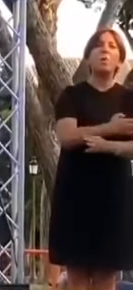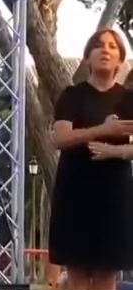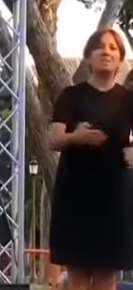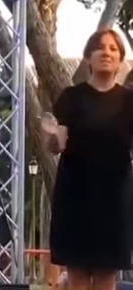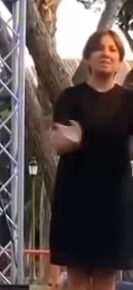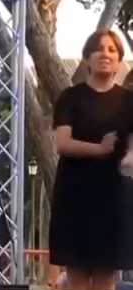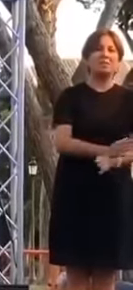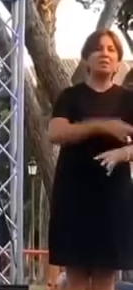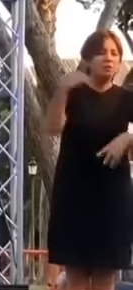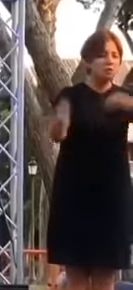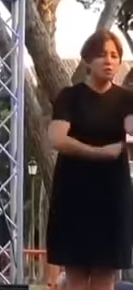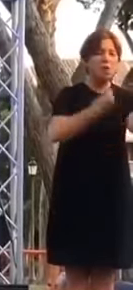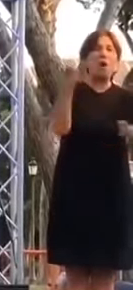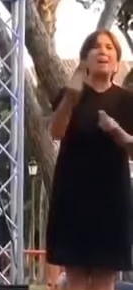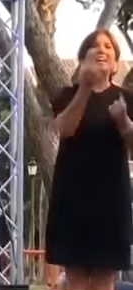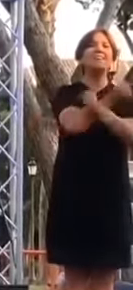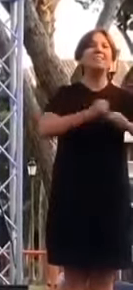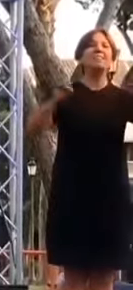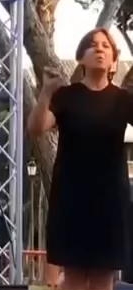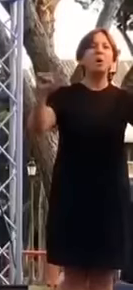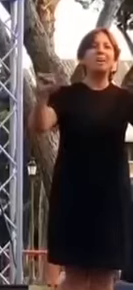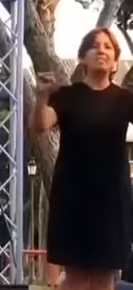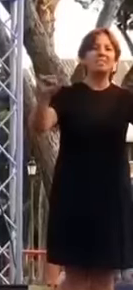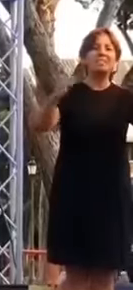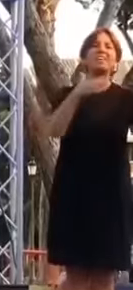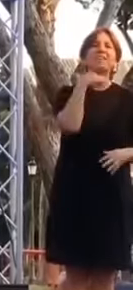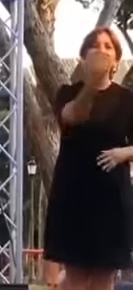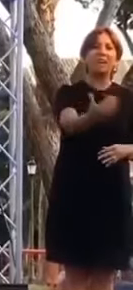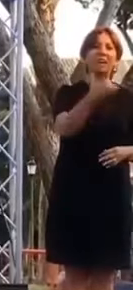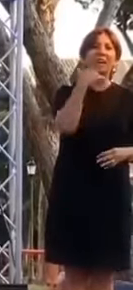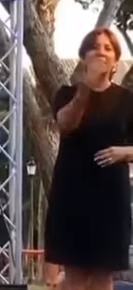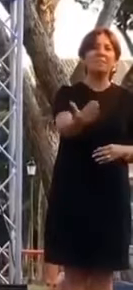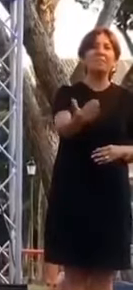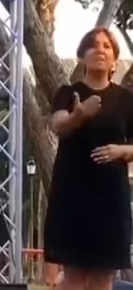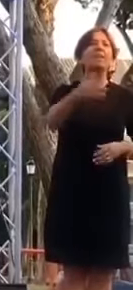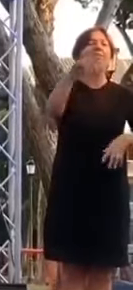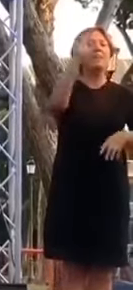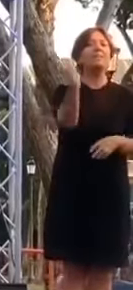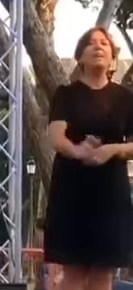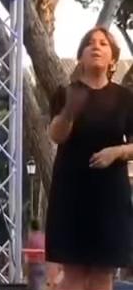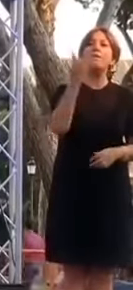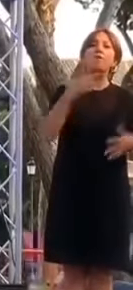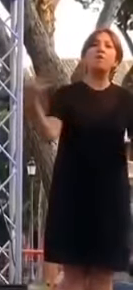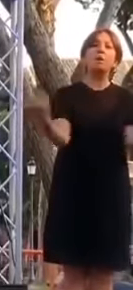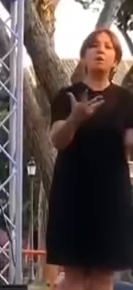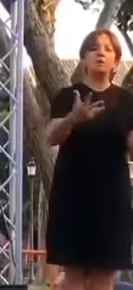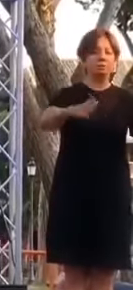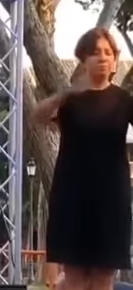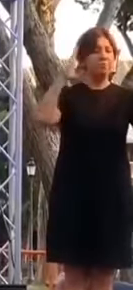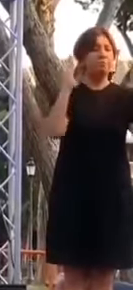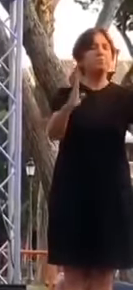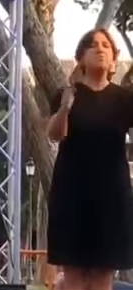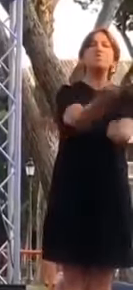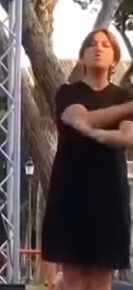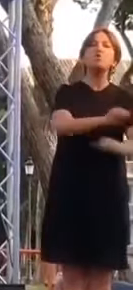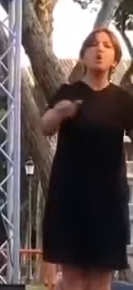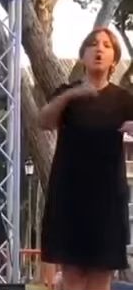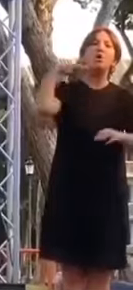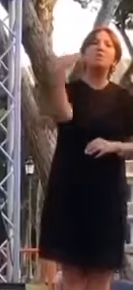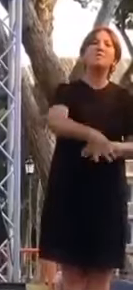cosa. Giocare con la democrazia, fregarsene di quello che vogliono gli italiani e occuparsi